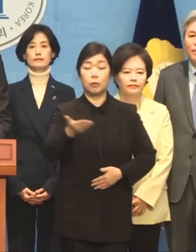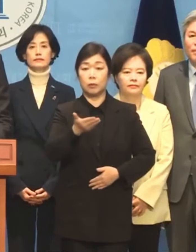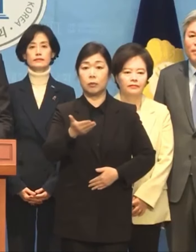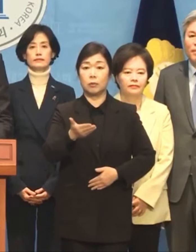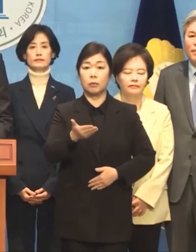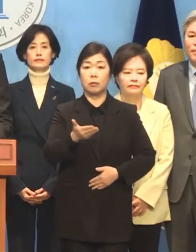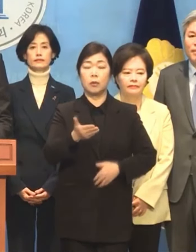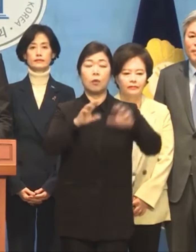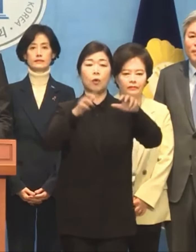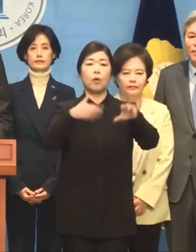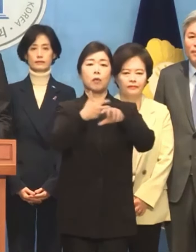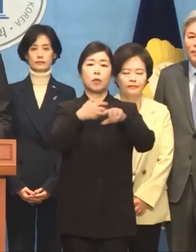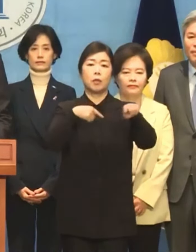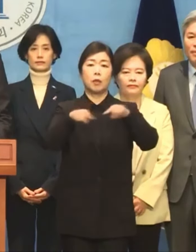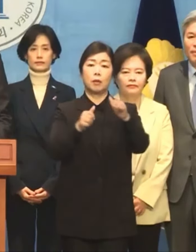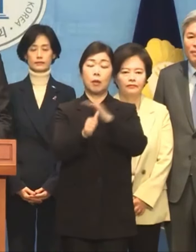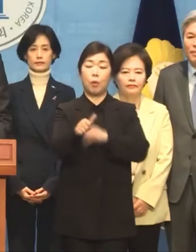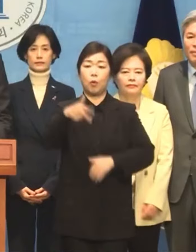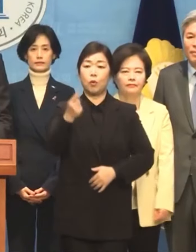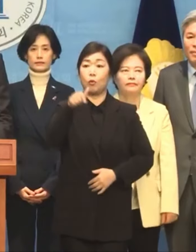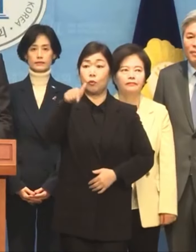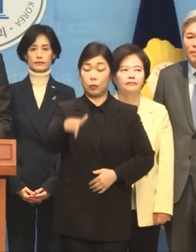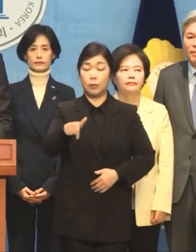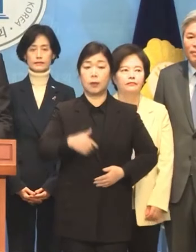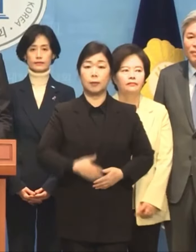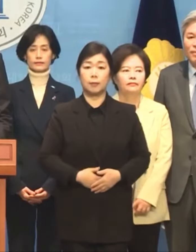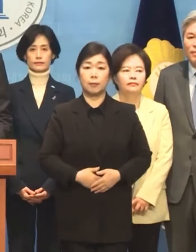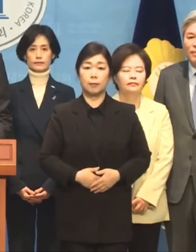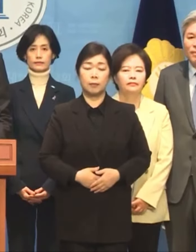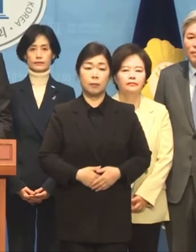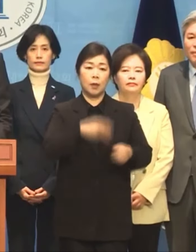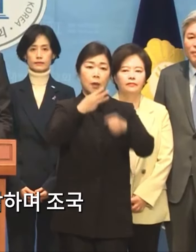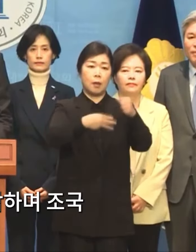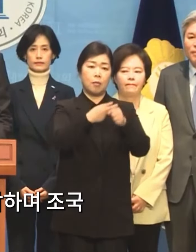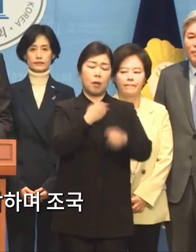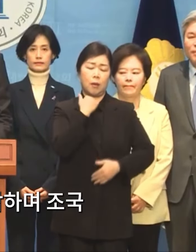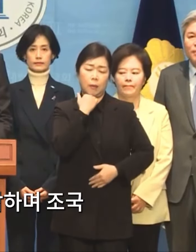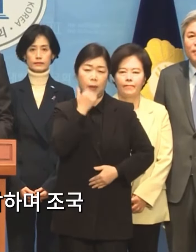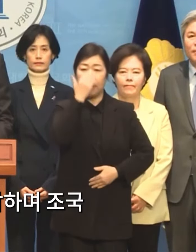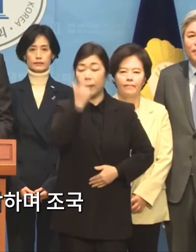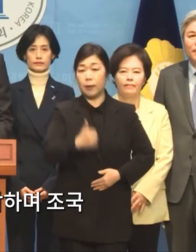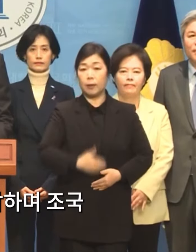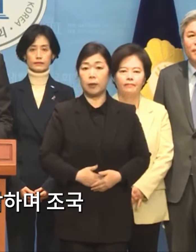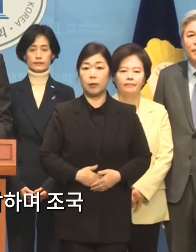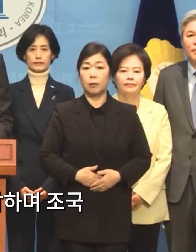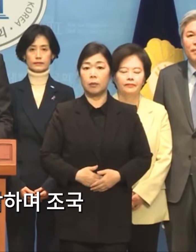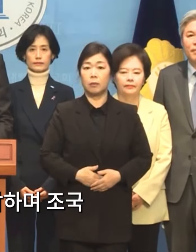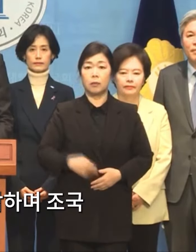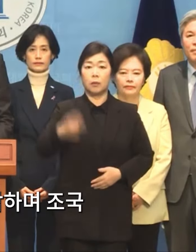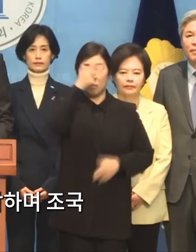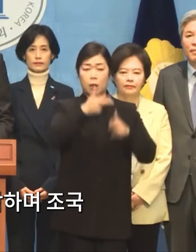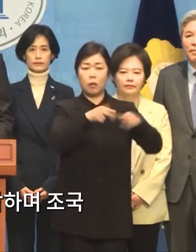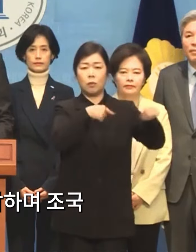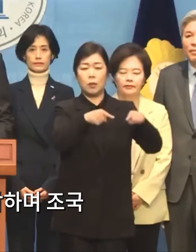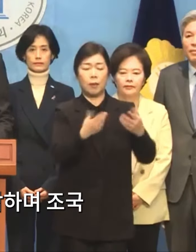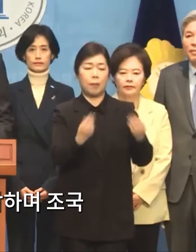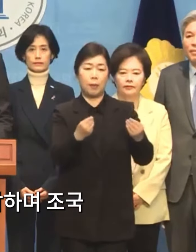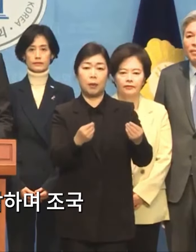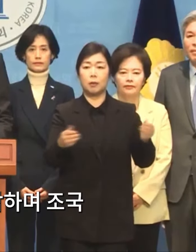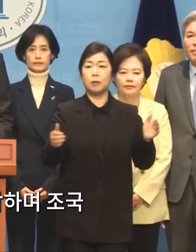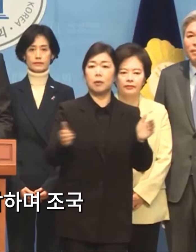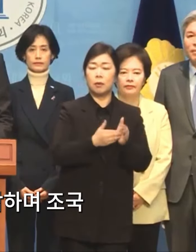국혁당 대표 조국입니다 3년은 너무길다 검찰 독재 조기 종식에 공감하며